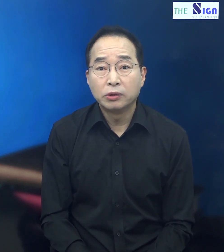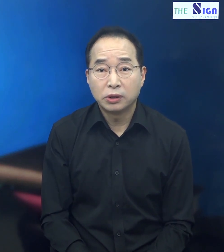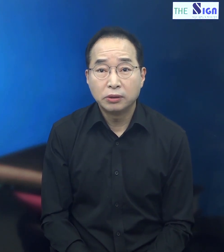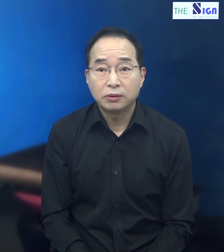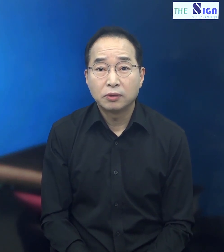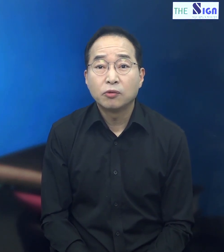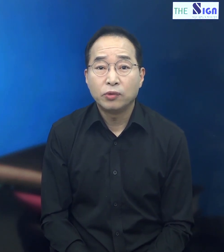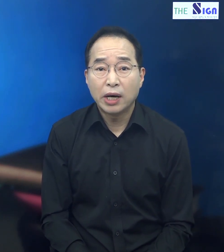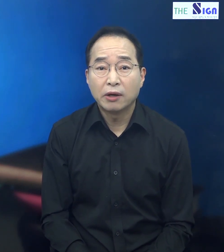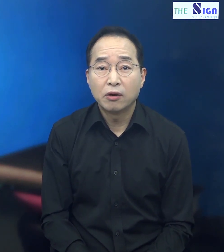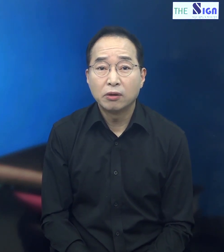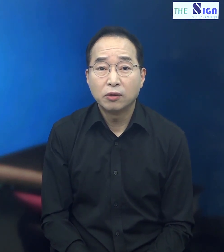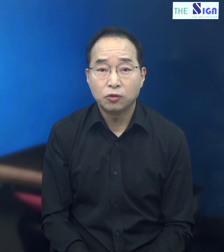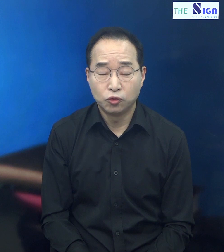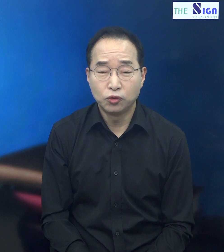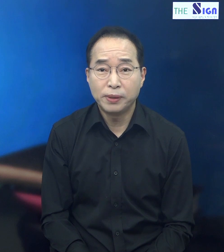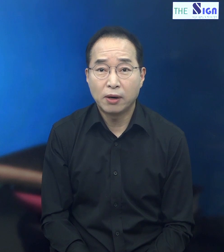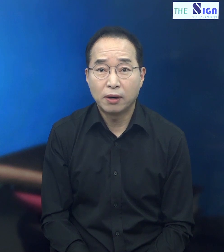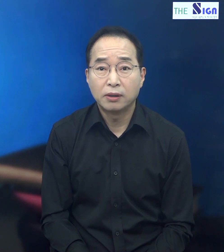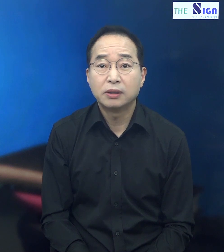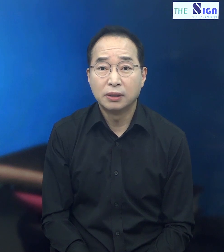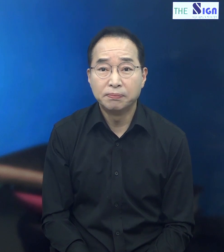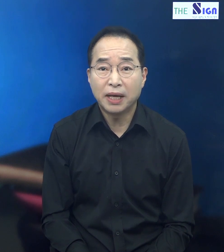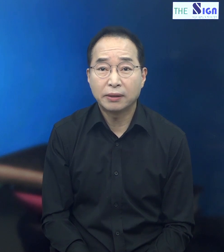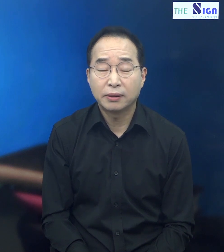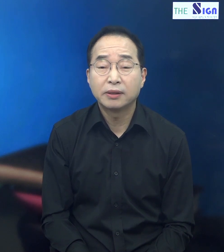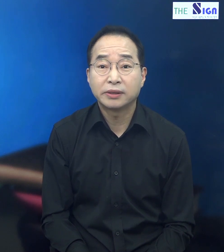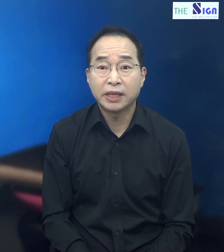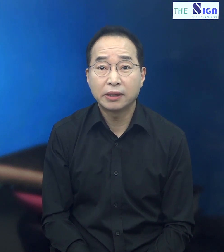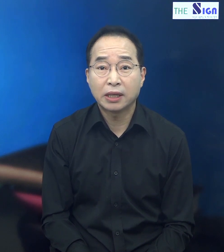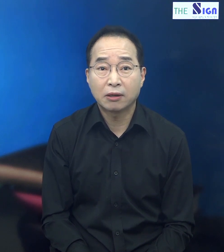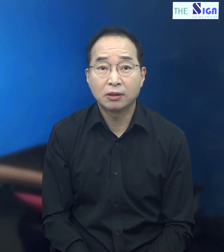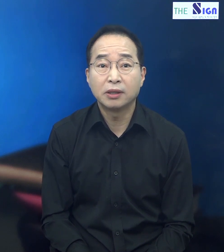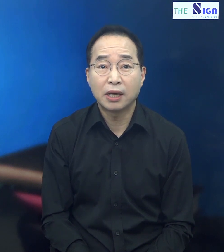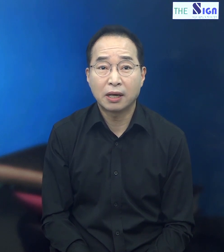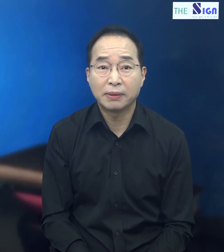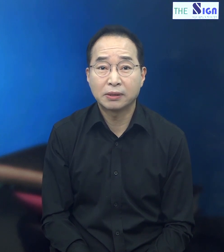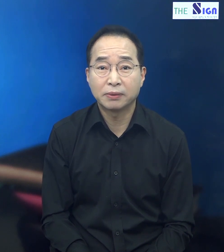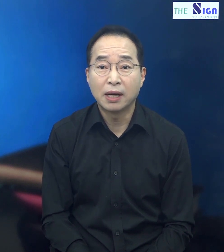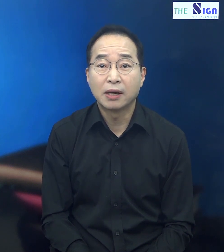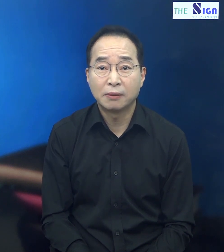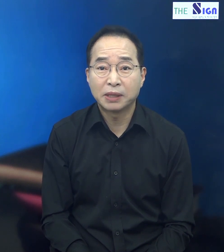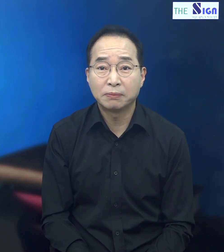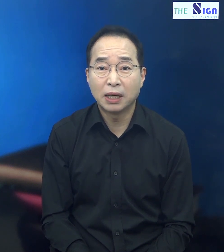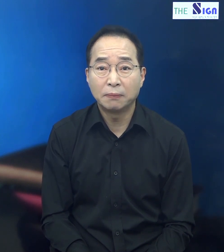오늘은 위하여, 유명, 음란 세 단어를 알아봤습니다. 감사합니다.